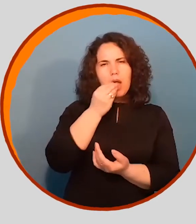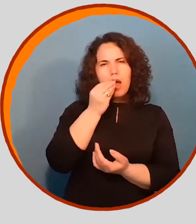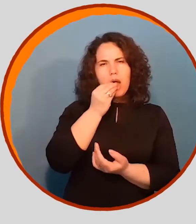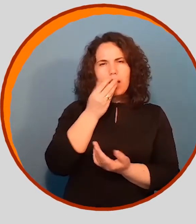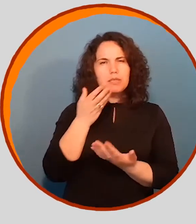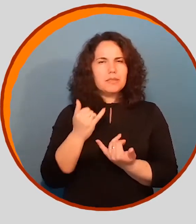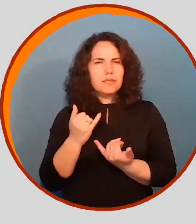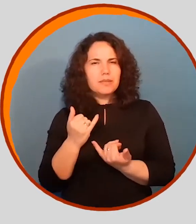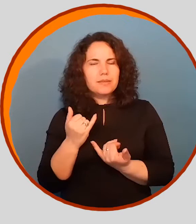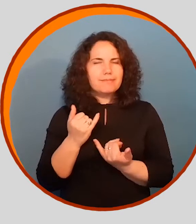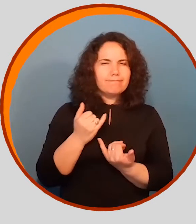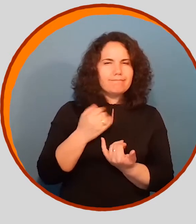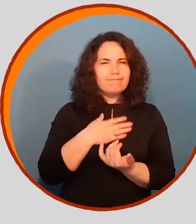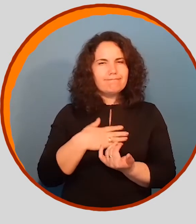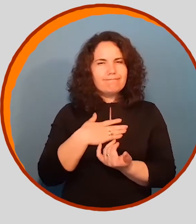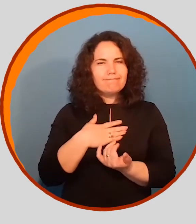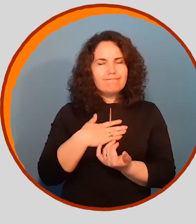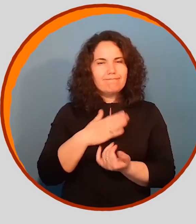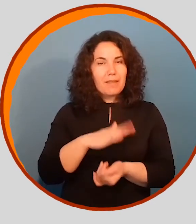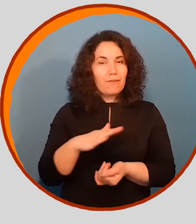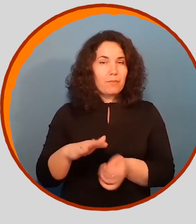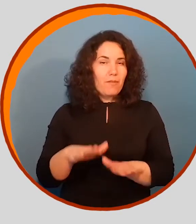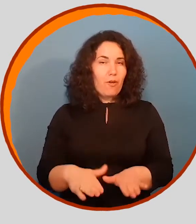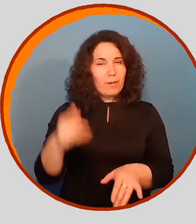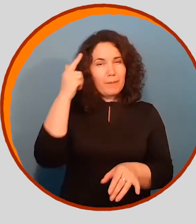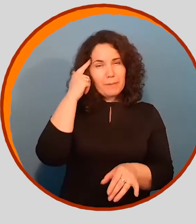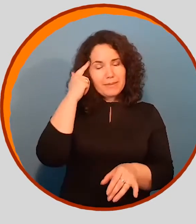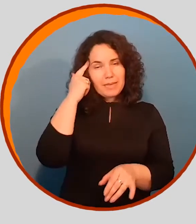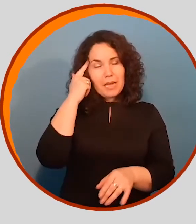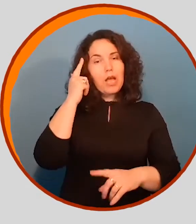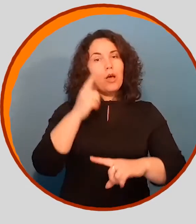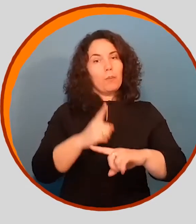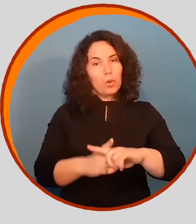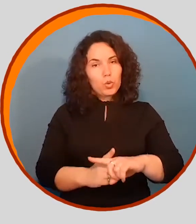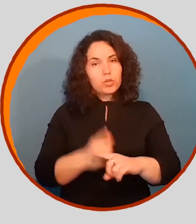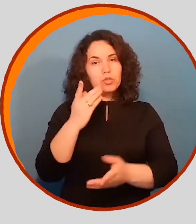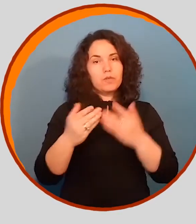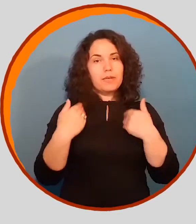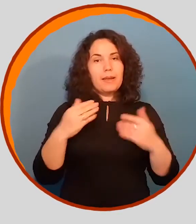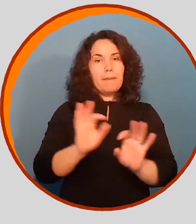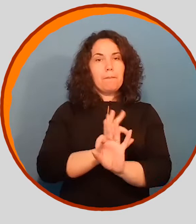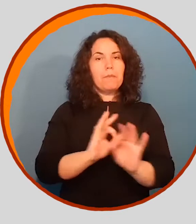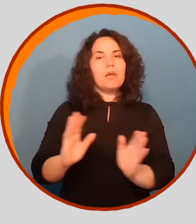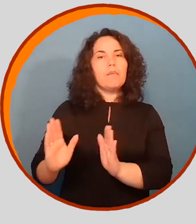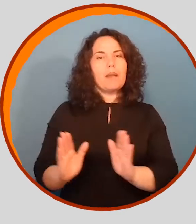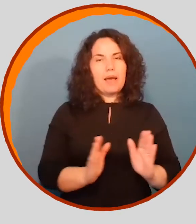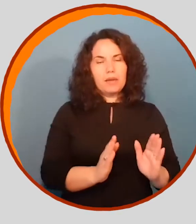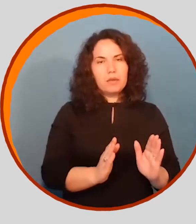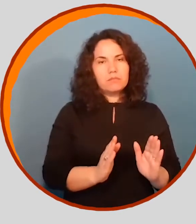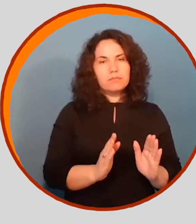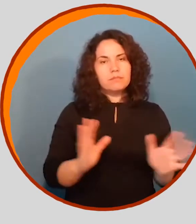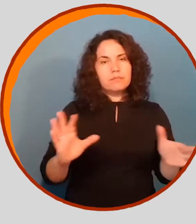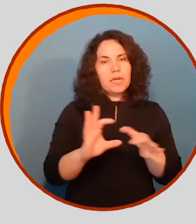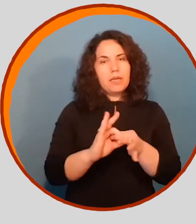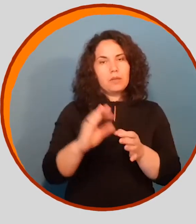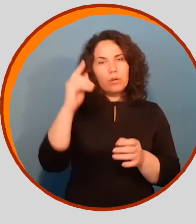kjo orisi i shkakton fëmijës në jetën e vet. Gjithashtu, rutina do e ndihmoj fëmijën në çështjen e